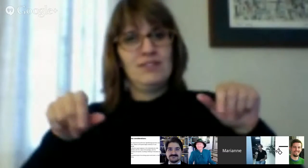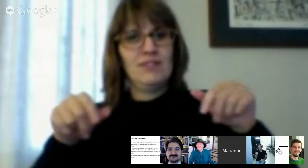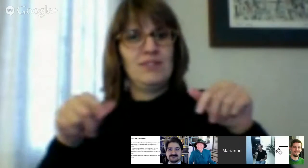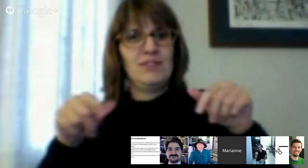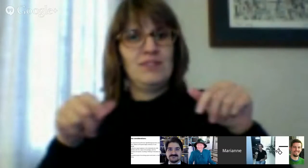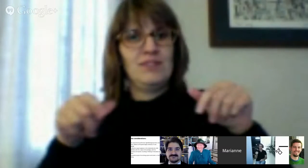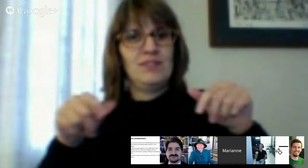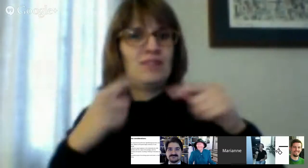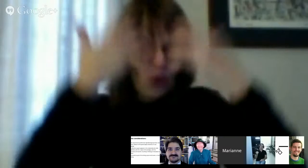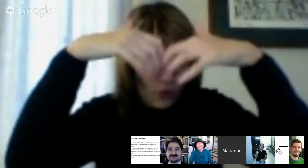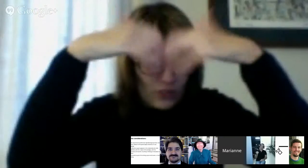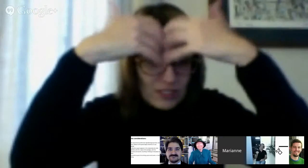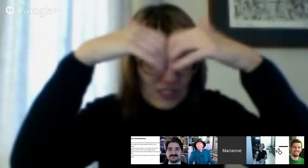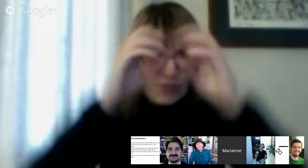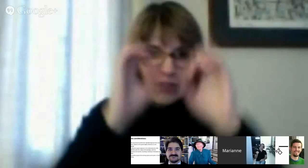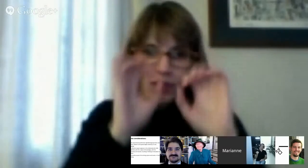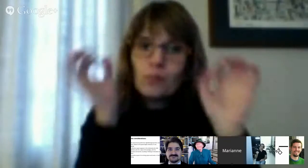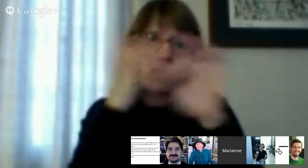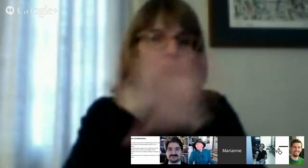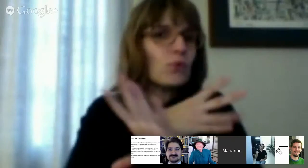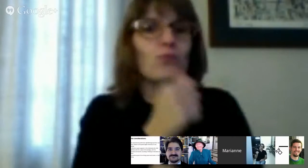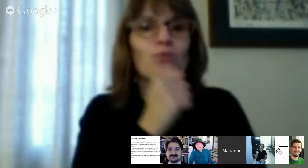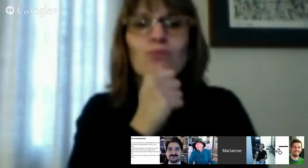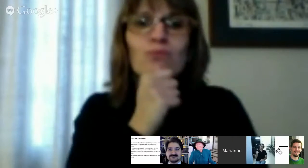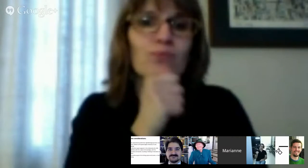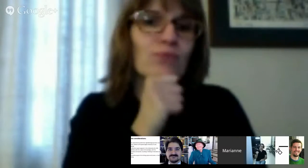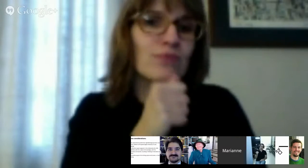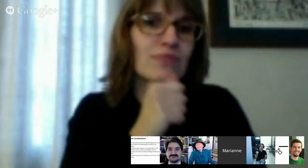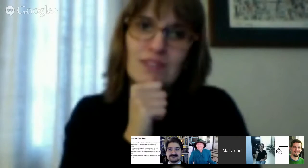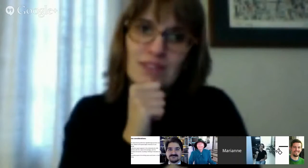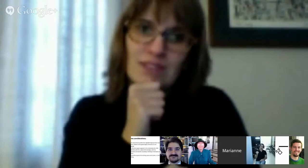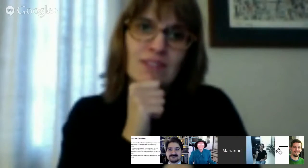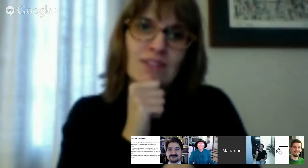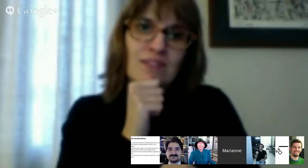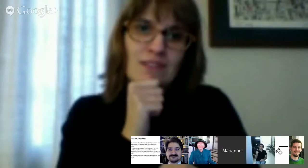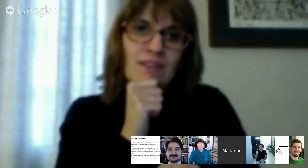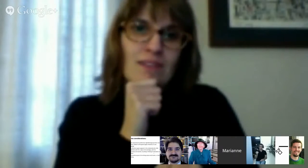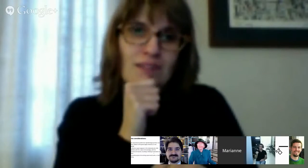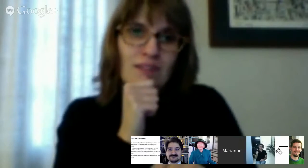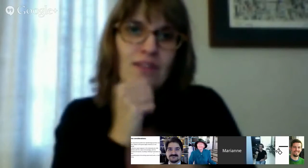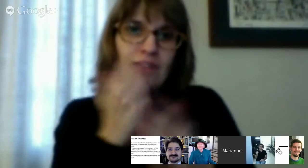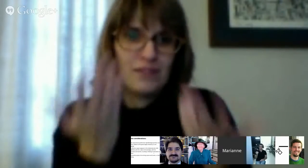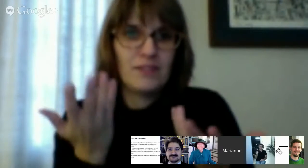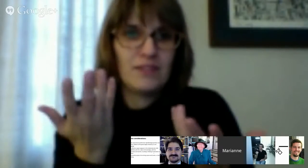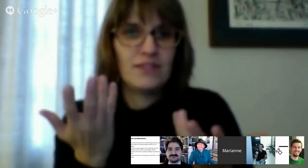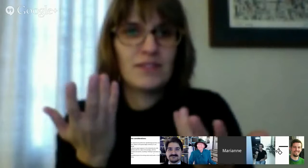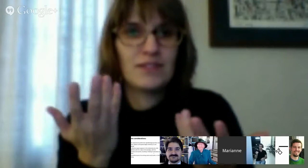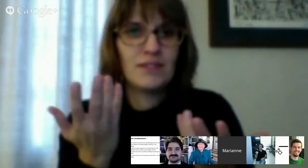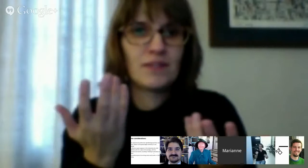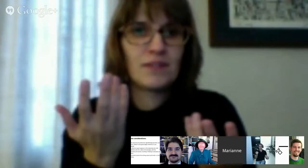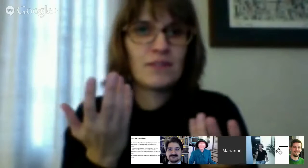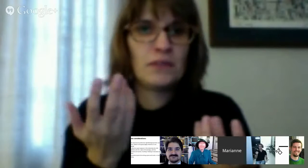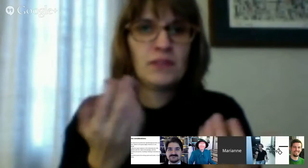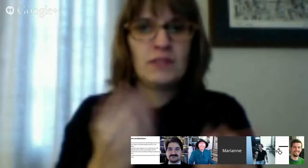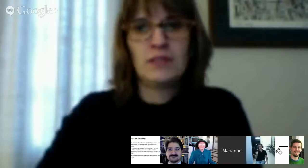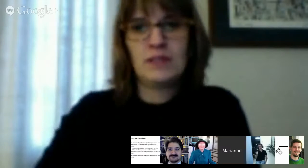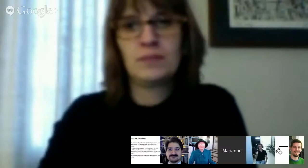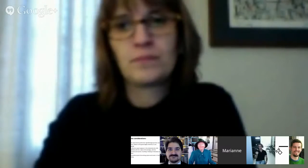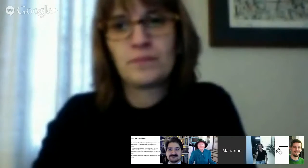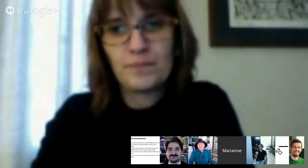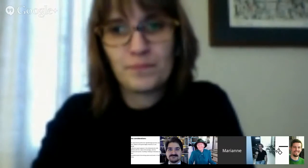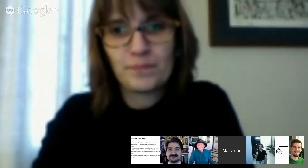dificuldade. Então, o cognitivo ainda não está pronto para esse tipo de escrita, para a escrita